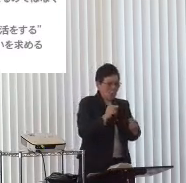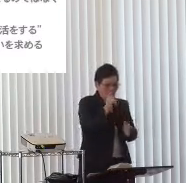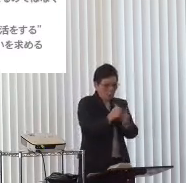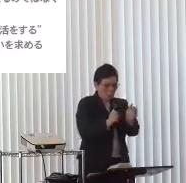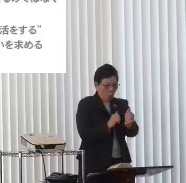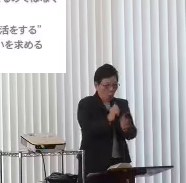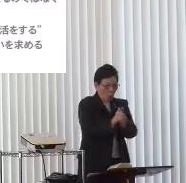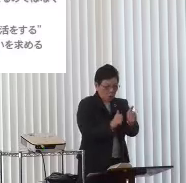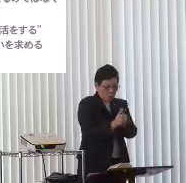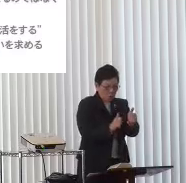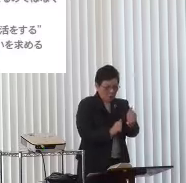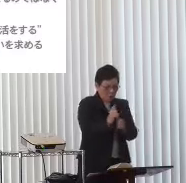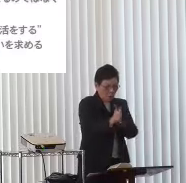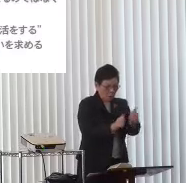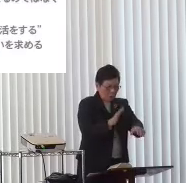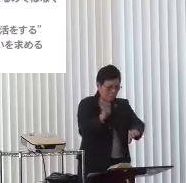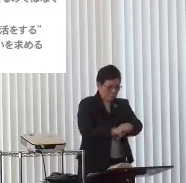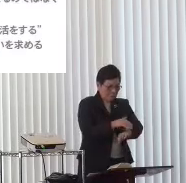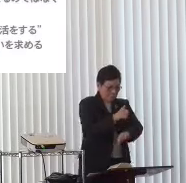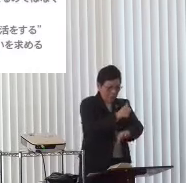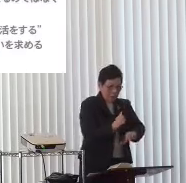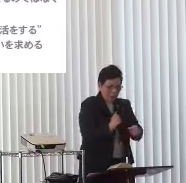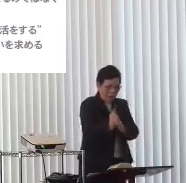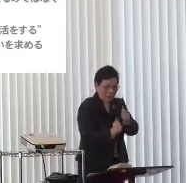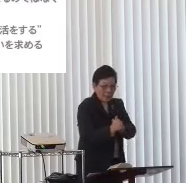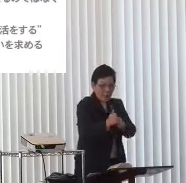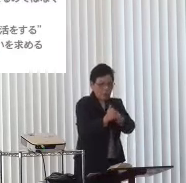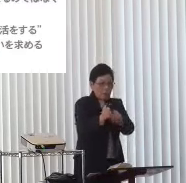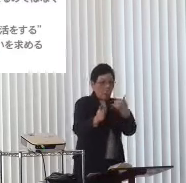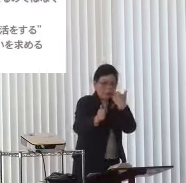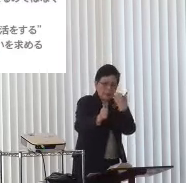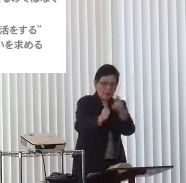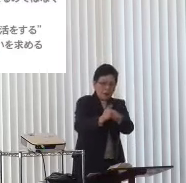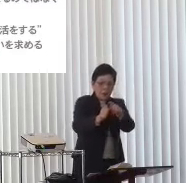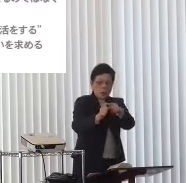ただ大学生が走ってるだけなんですけども、またあの